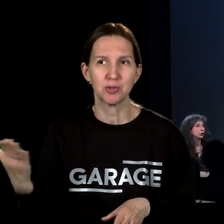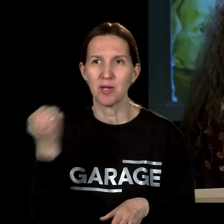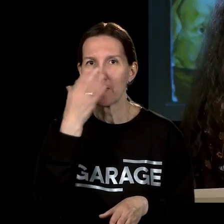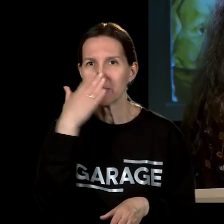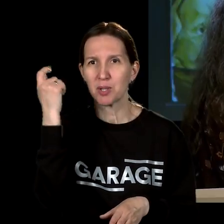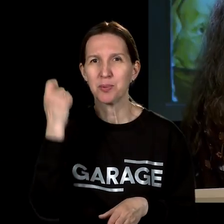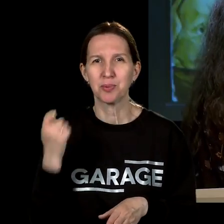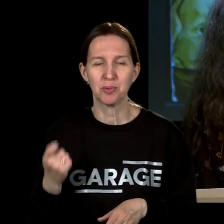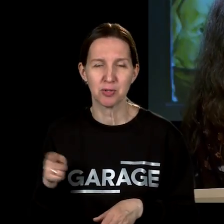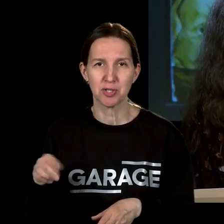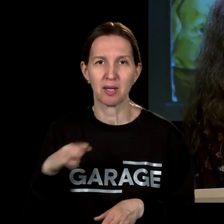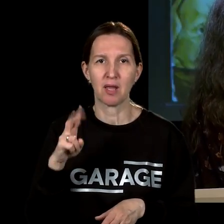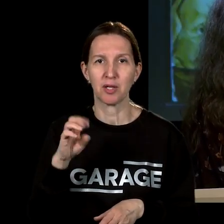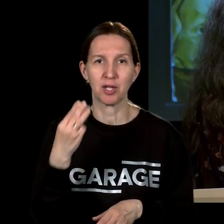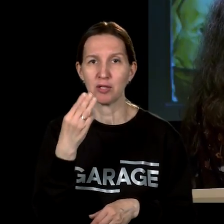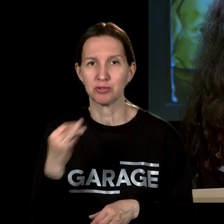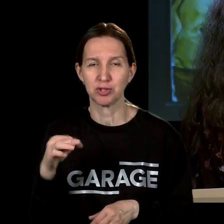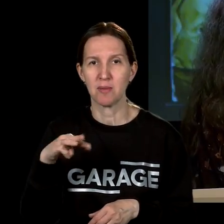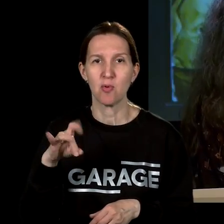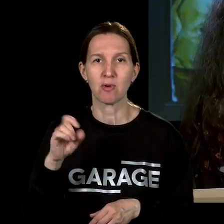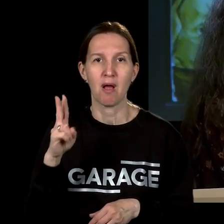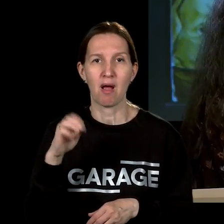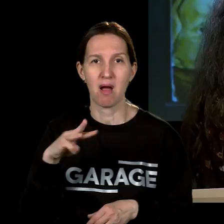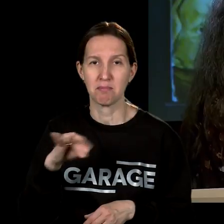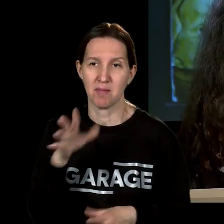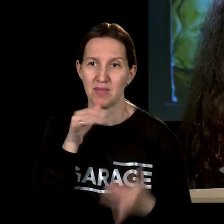современный японский художник, работающий как раз вот с этой эстетикой